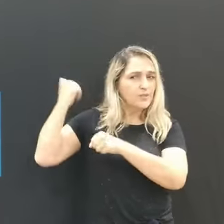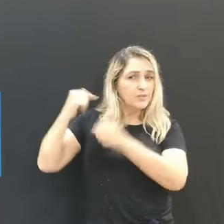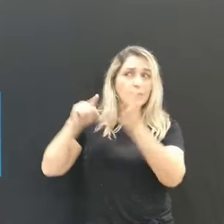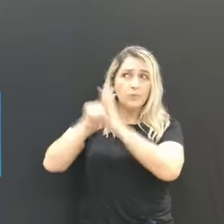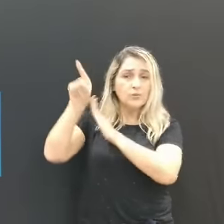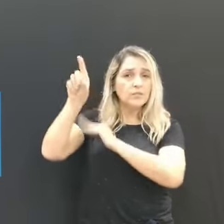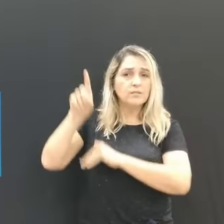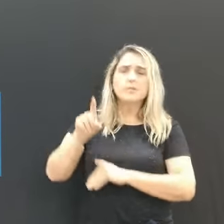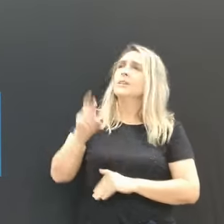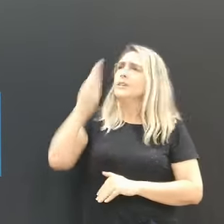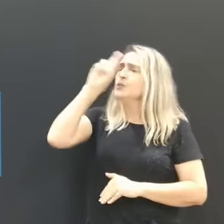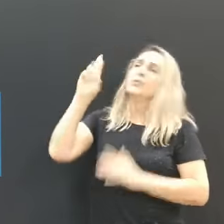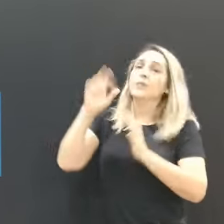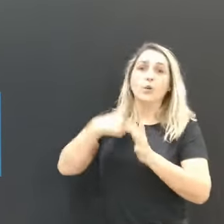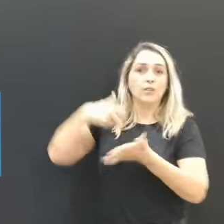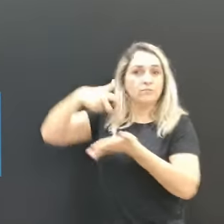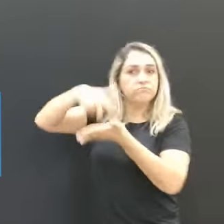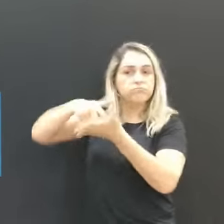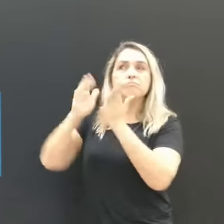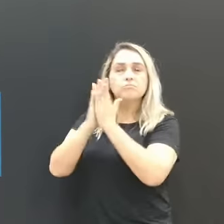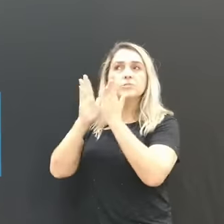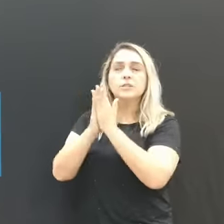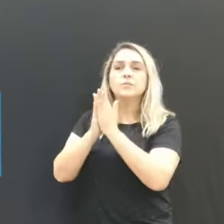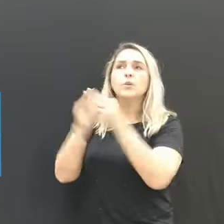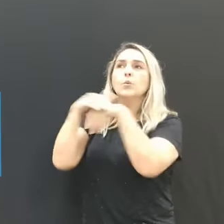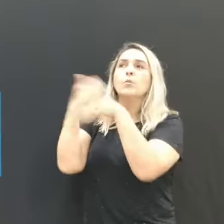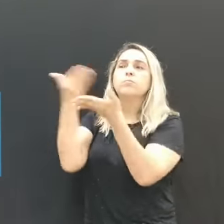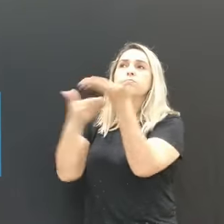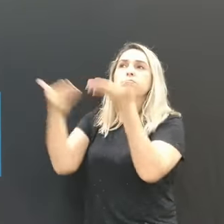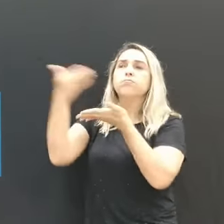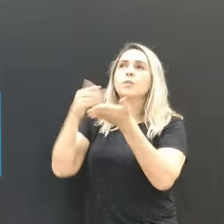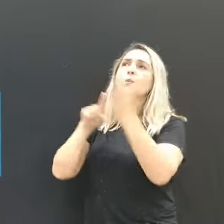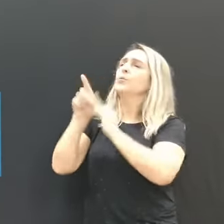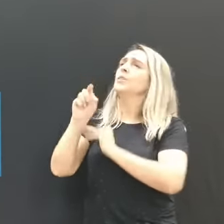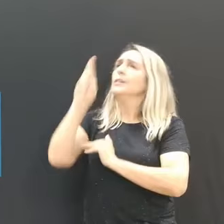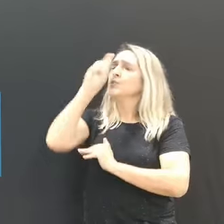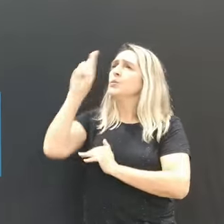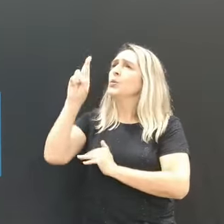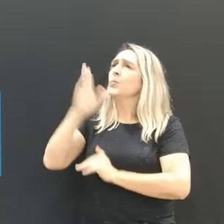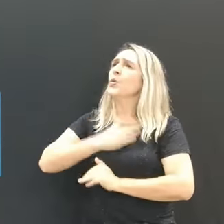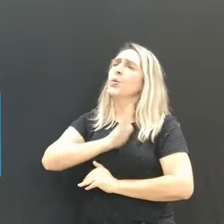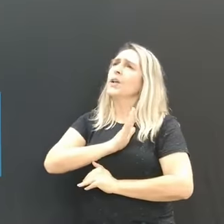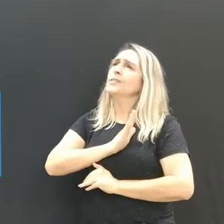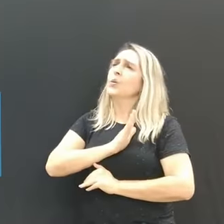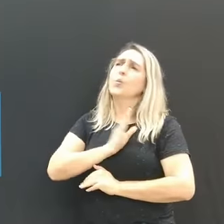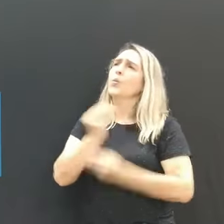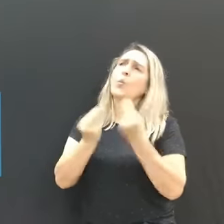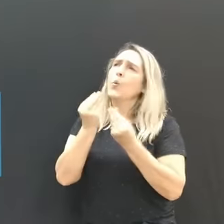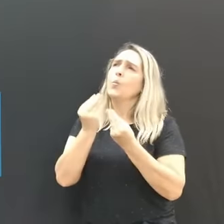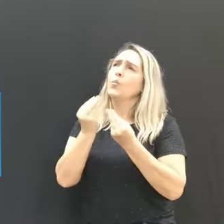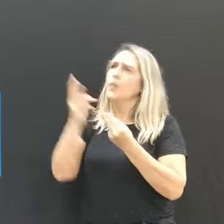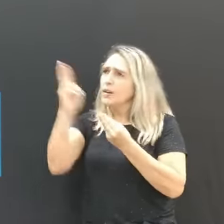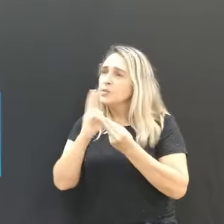mim. Sabe, nós podemos perguntar ao Senhor, podemos orar, conversar com o Senhor. Senhor, como está o